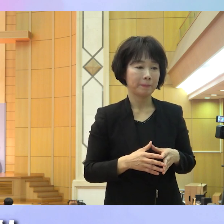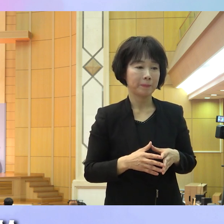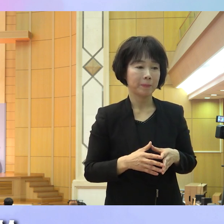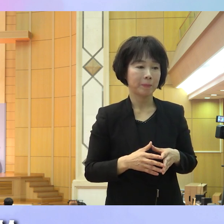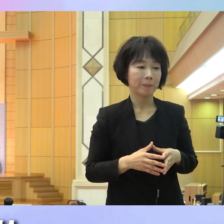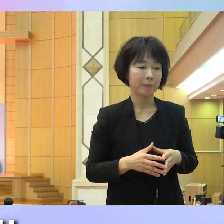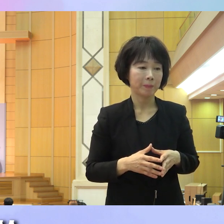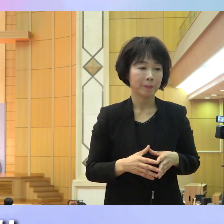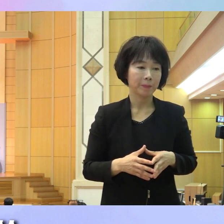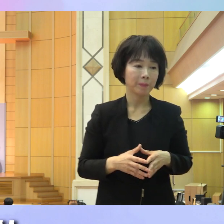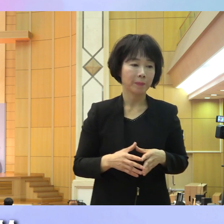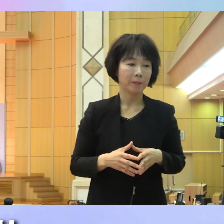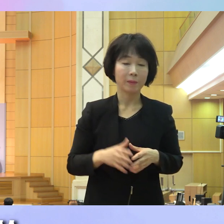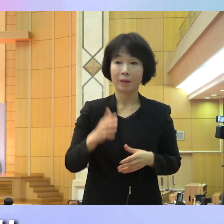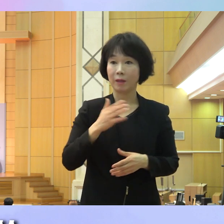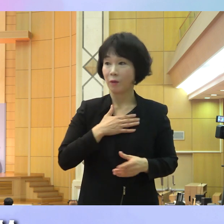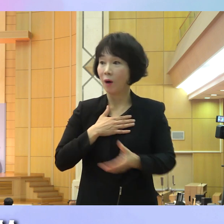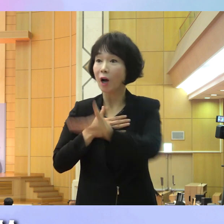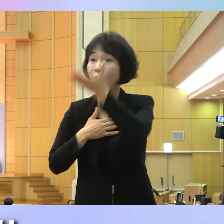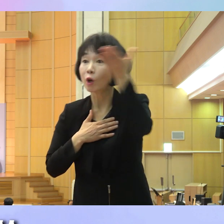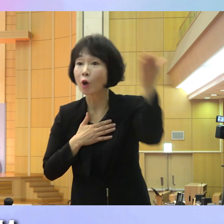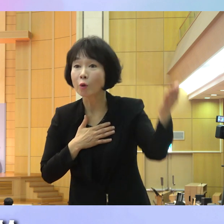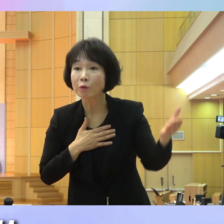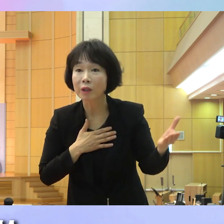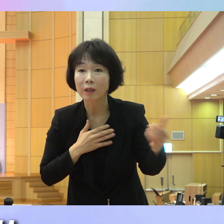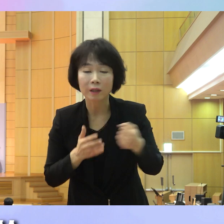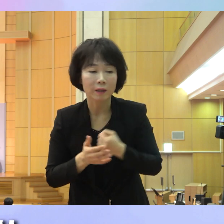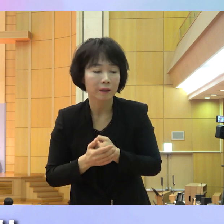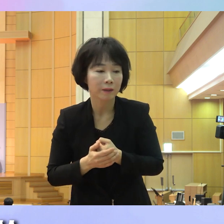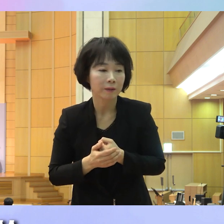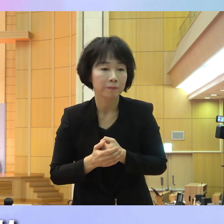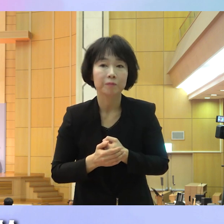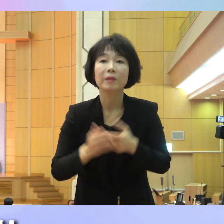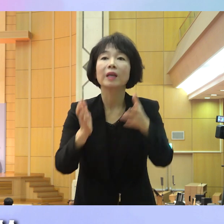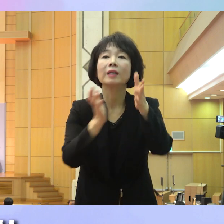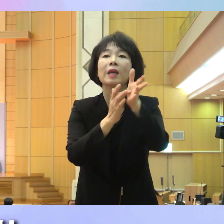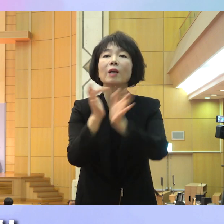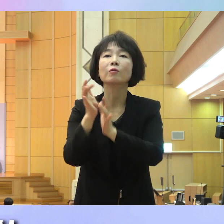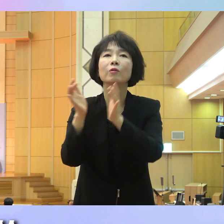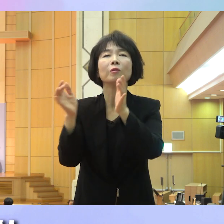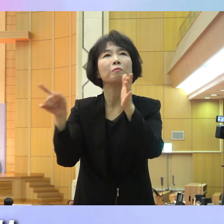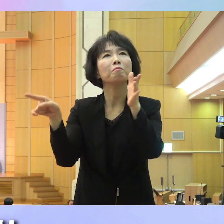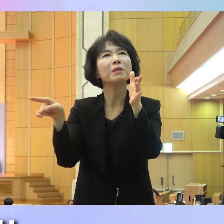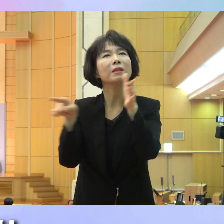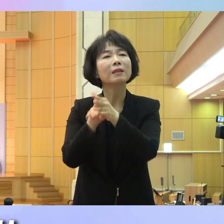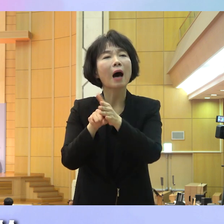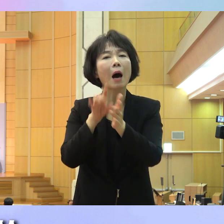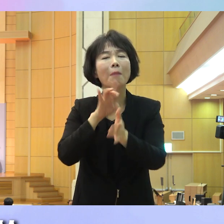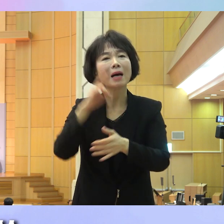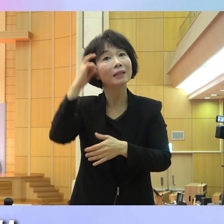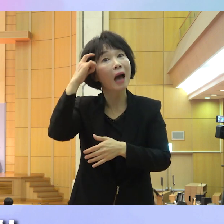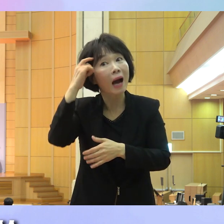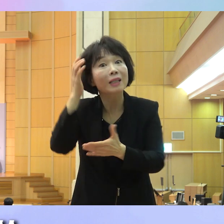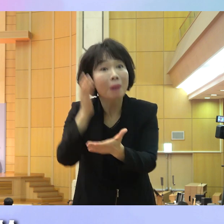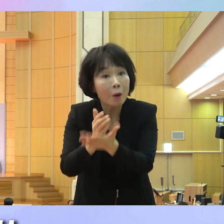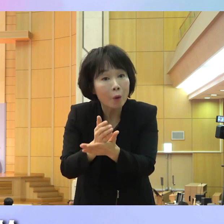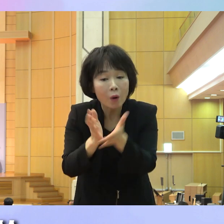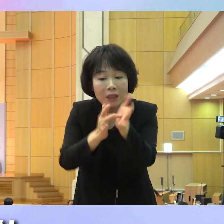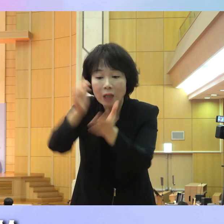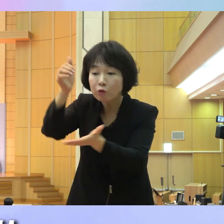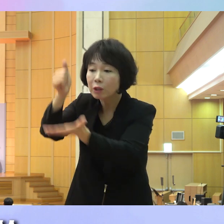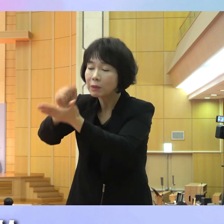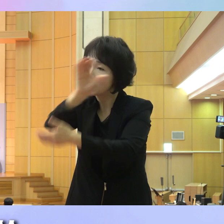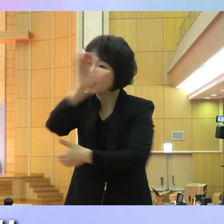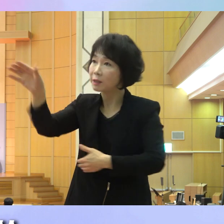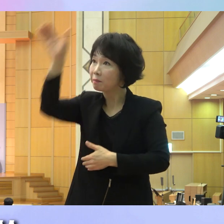그러니까 저와 여러분들은 그냥 예수 믿는다 이렇게만 생각하지 마시고 예수님이 십자가에서